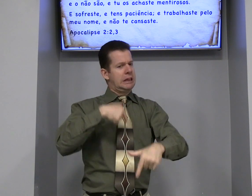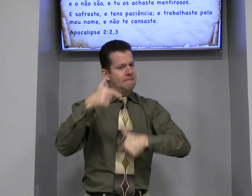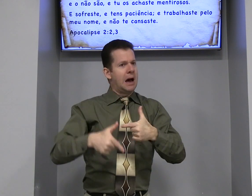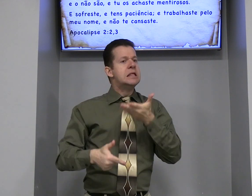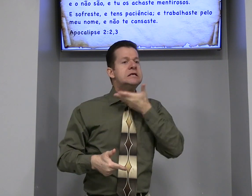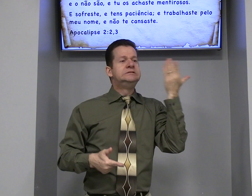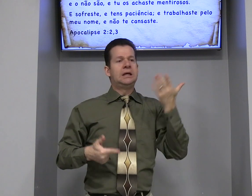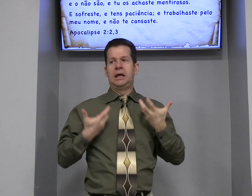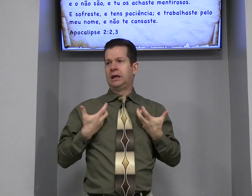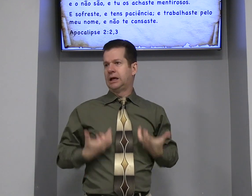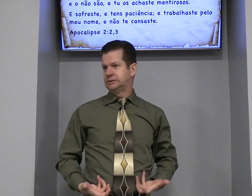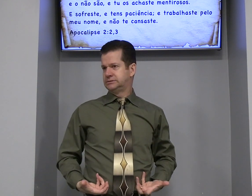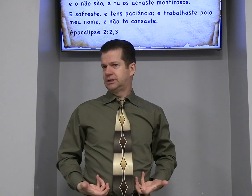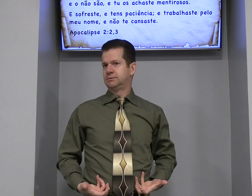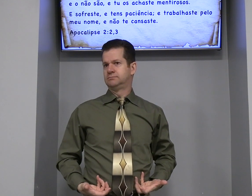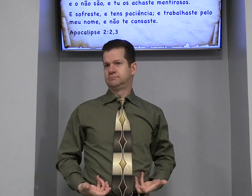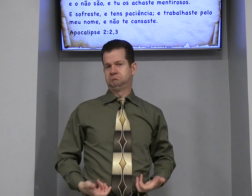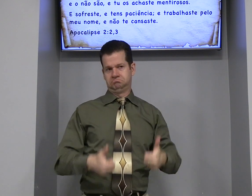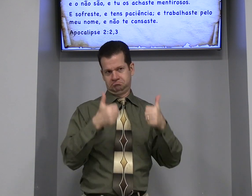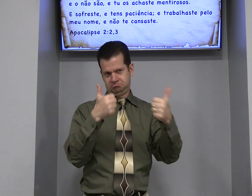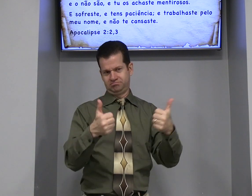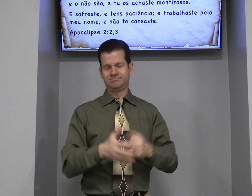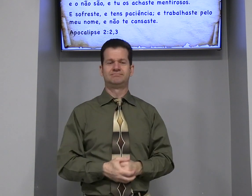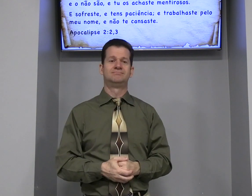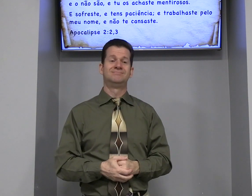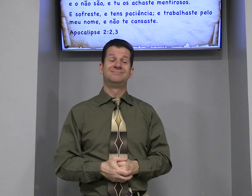falsos profetas e eles trabalhavam sem cansar.